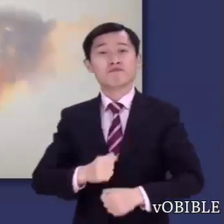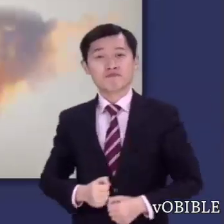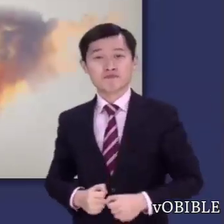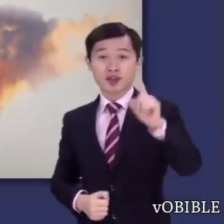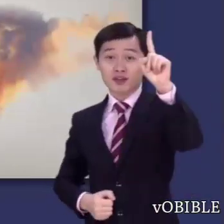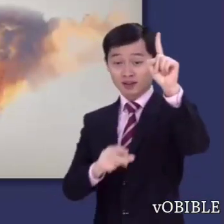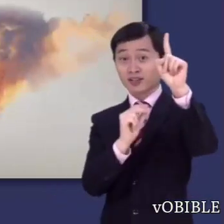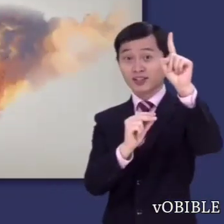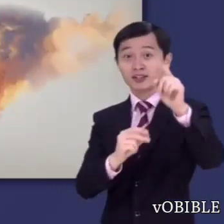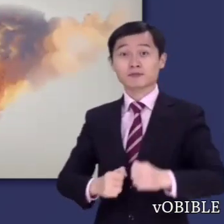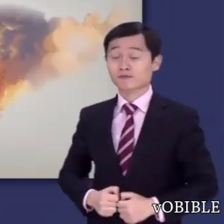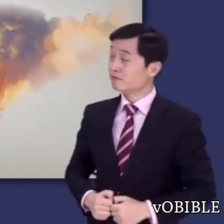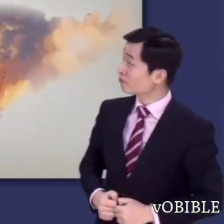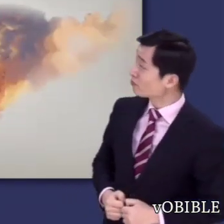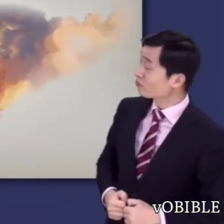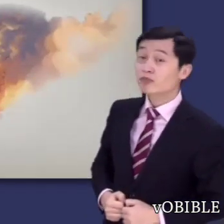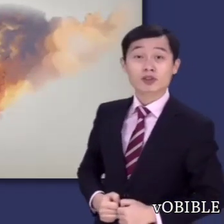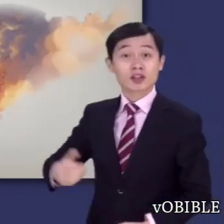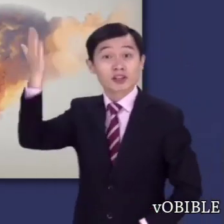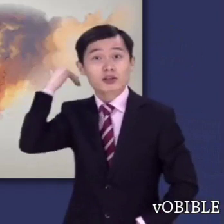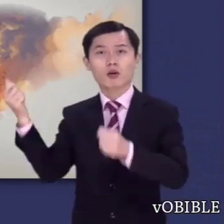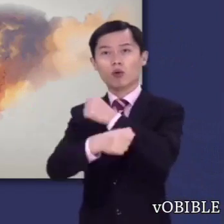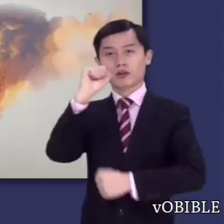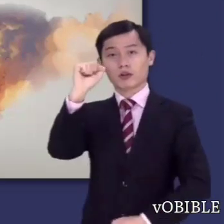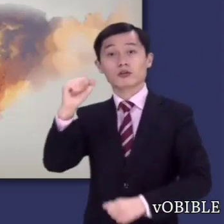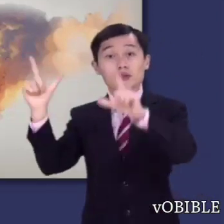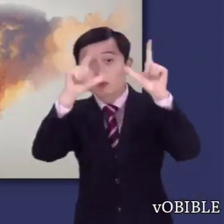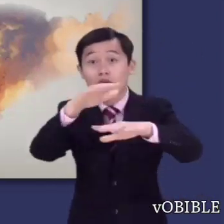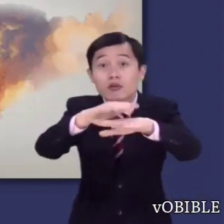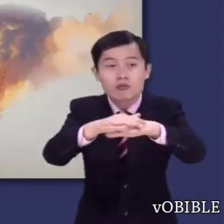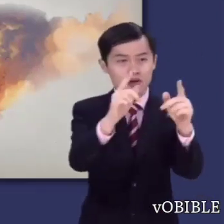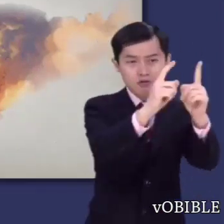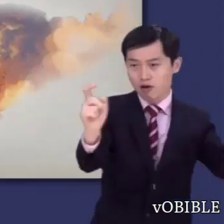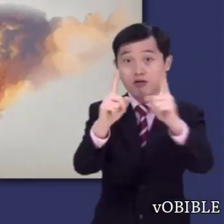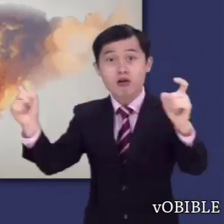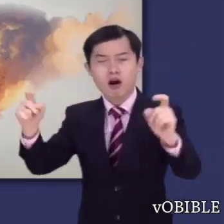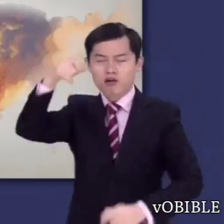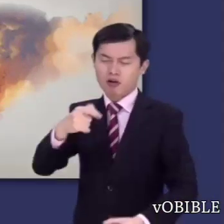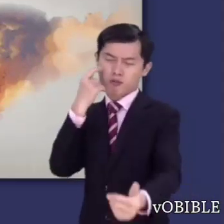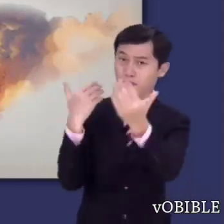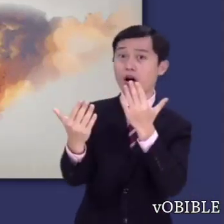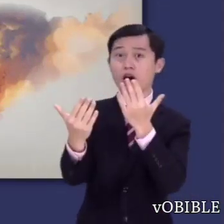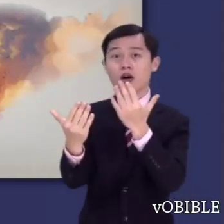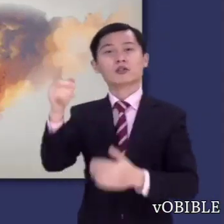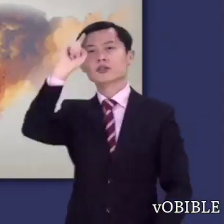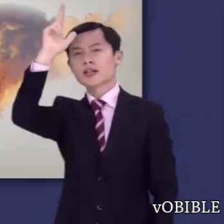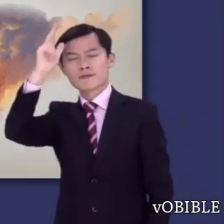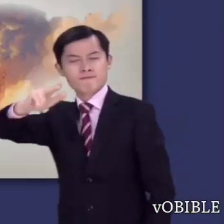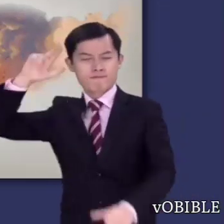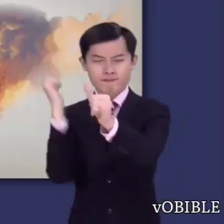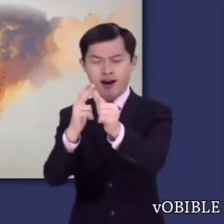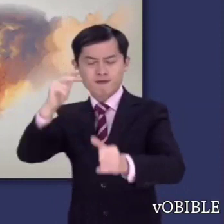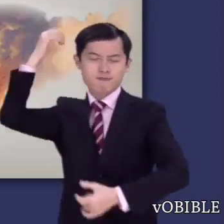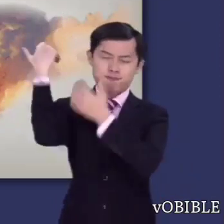了。类似的，上帝惩罚了索多玛、俄摩拉和周围城镇的人，他们遭受永恒之火的刑罚，成